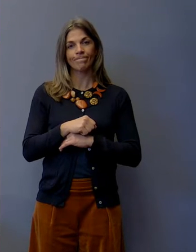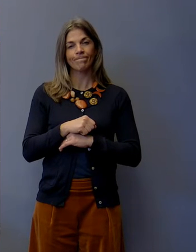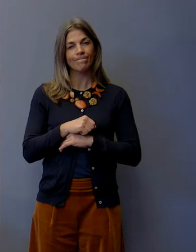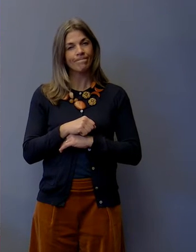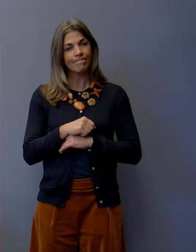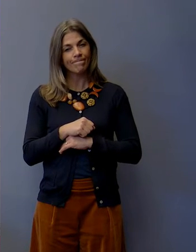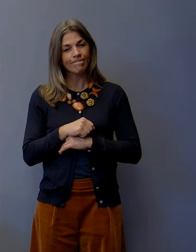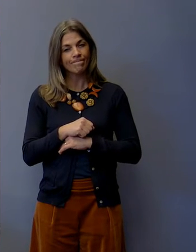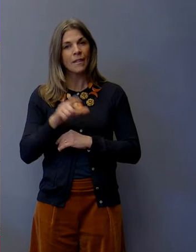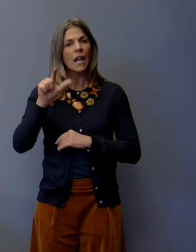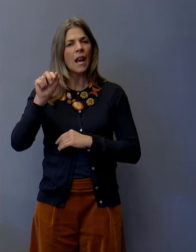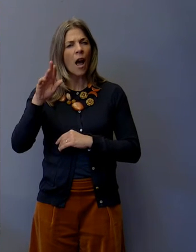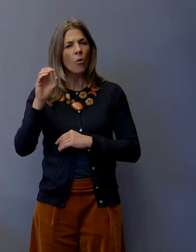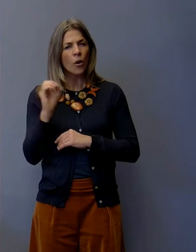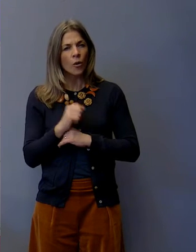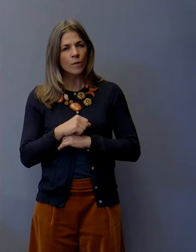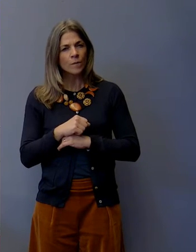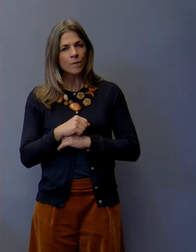consigliera lauro